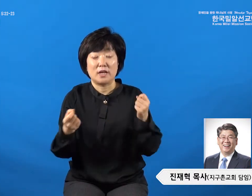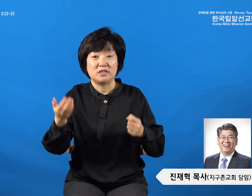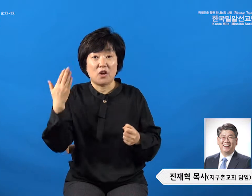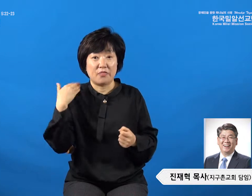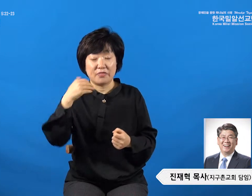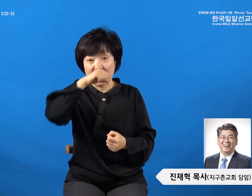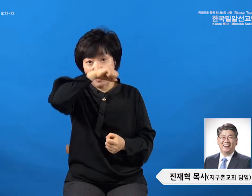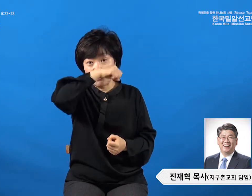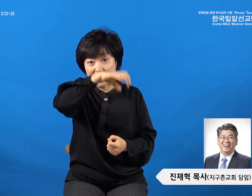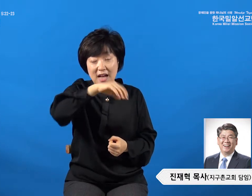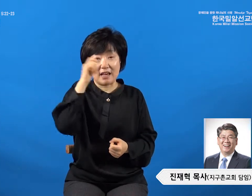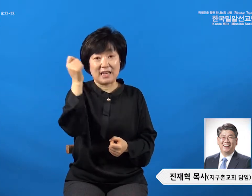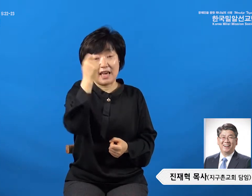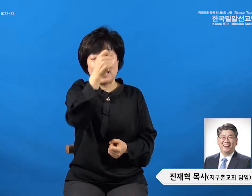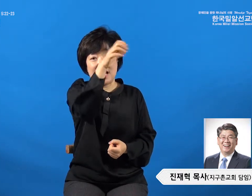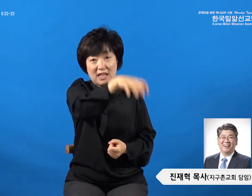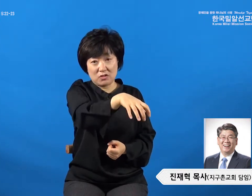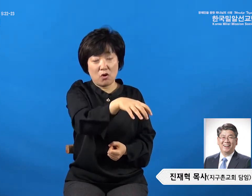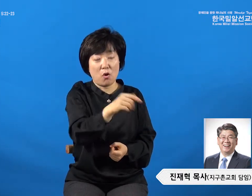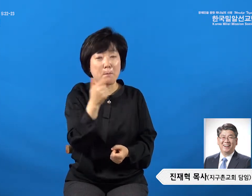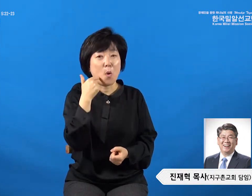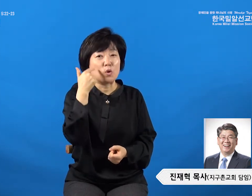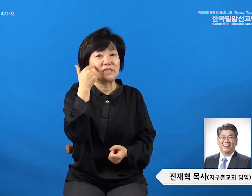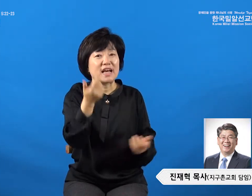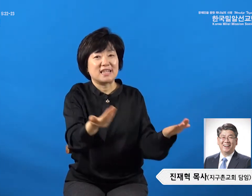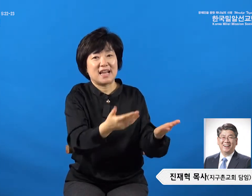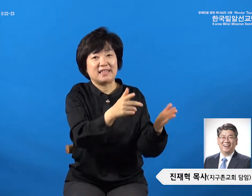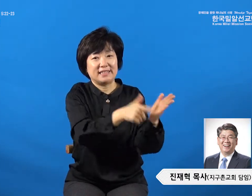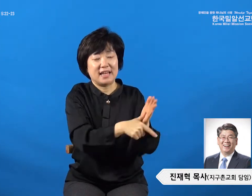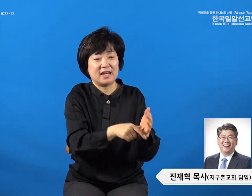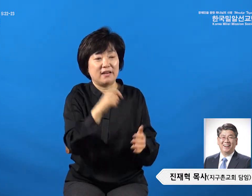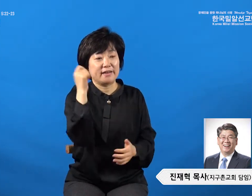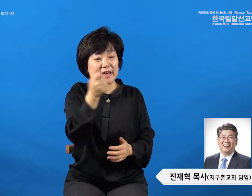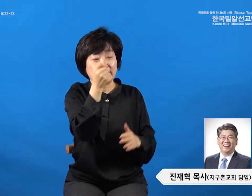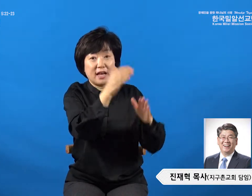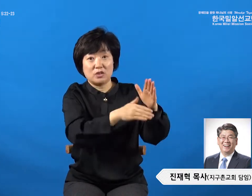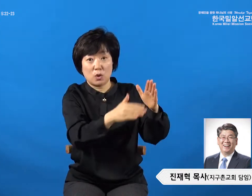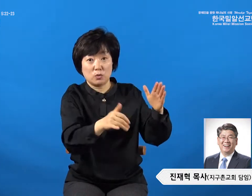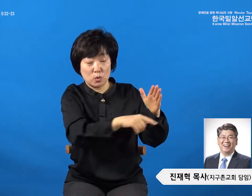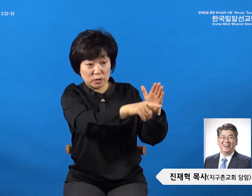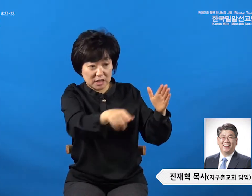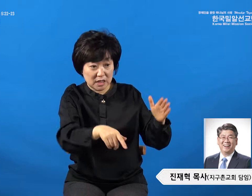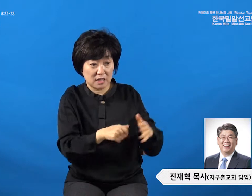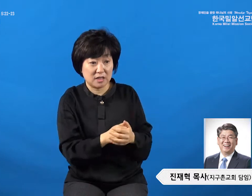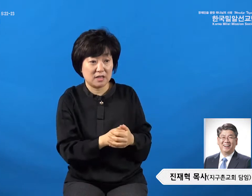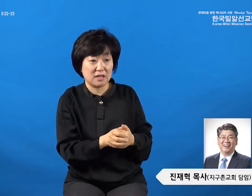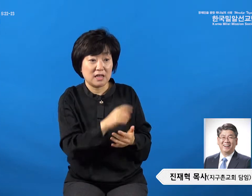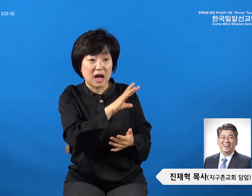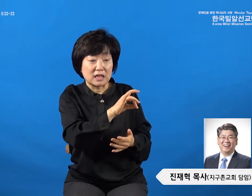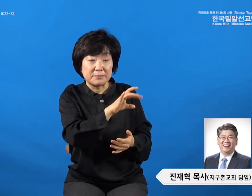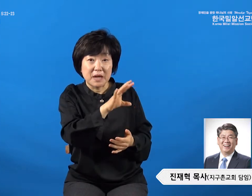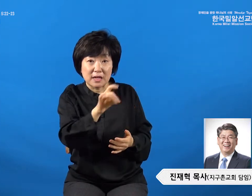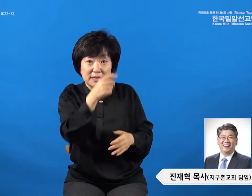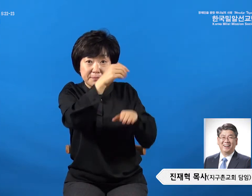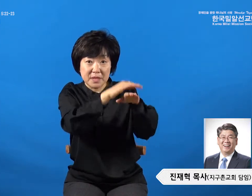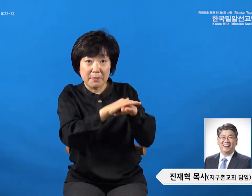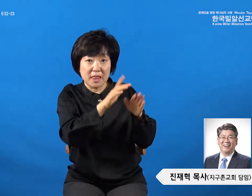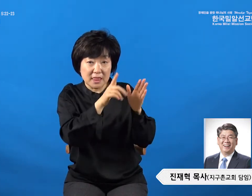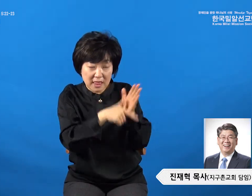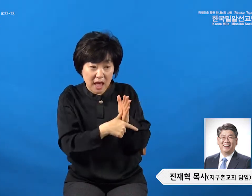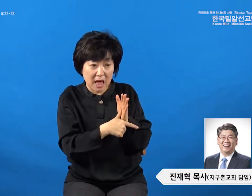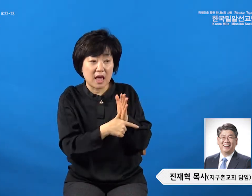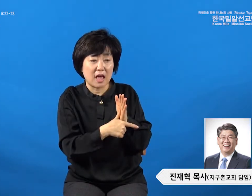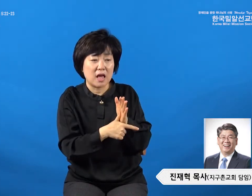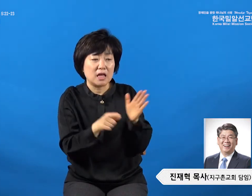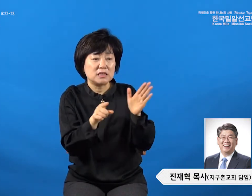제가 오래전에 아프리카 케냐에서 목회를 할 때 그 케냐 성도들이 예배 중에 종종